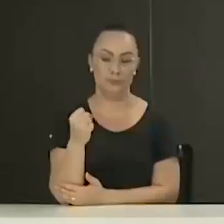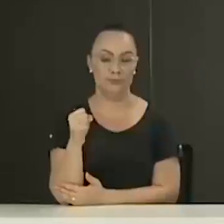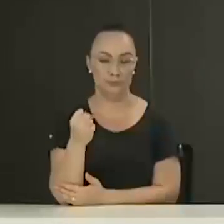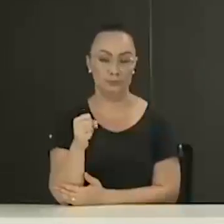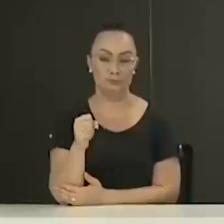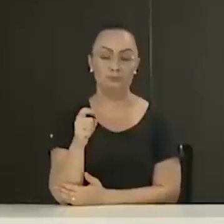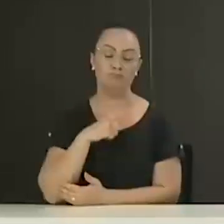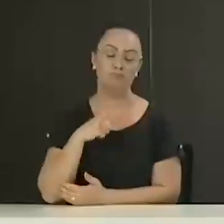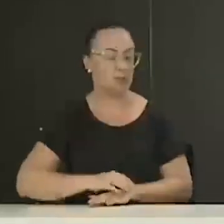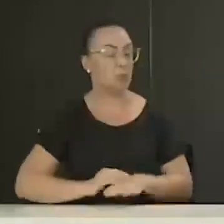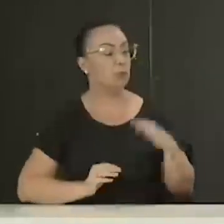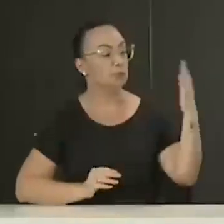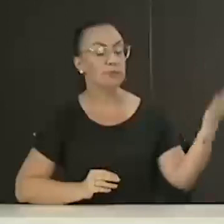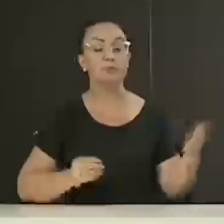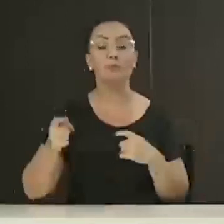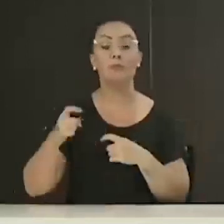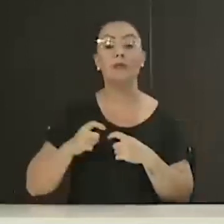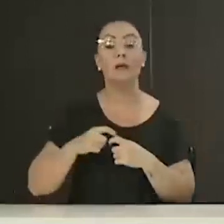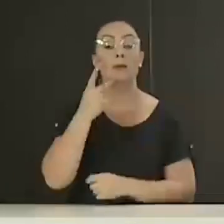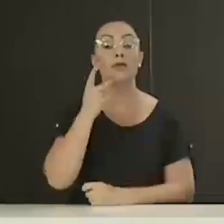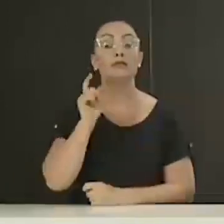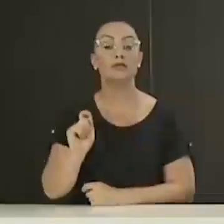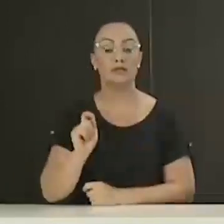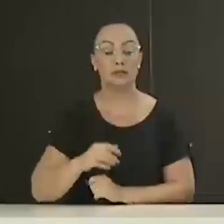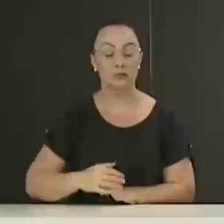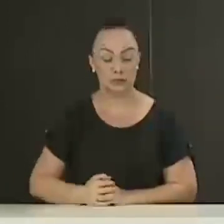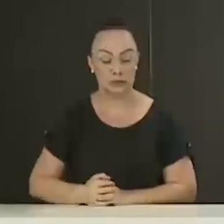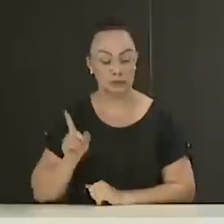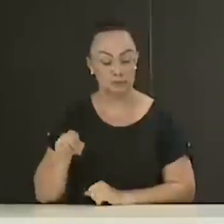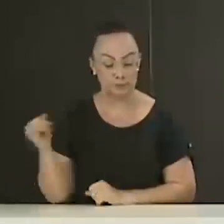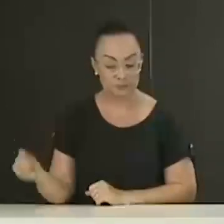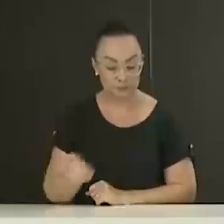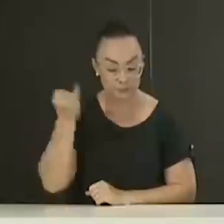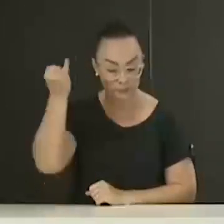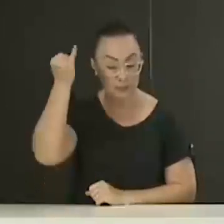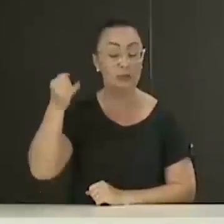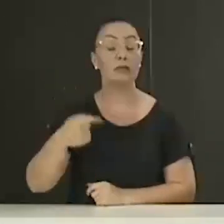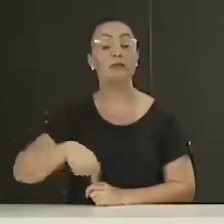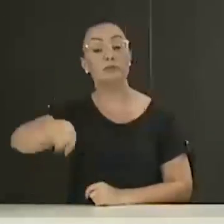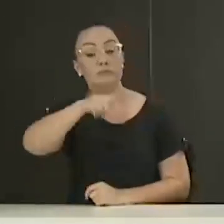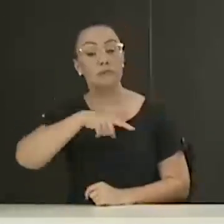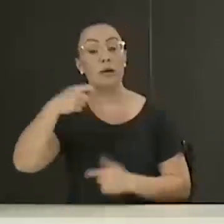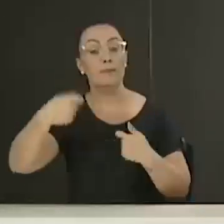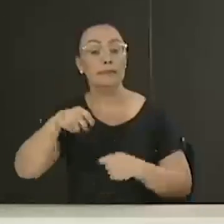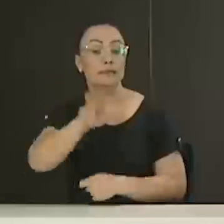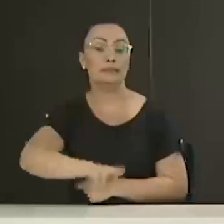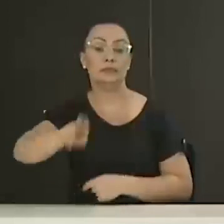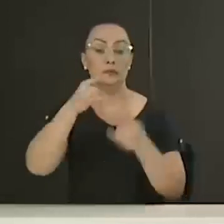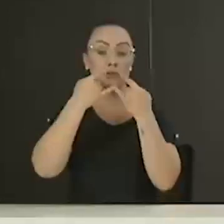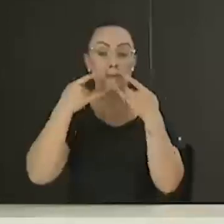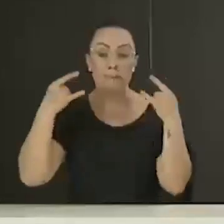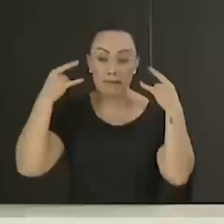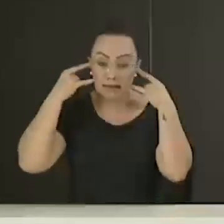atualização dos nossos dados é importante as pessoas saberem que devem usar as máscaras e ela